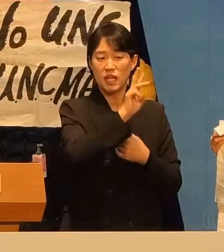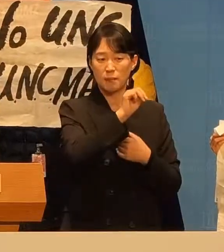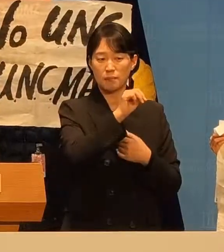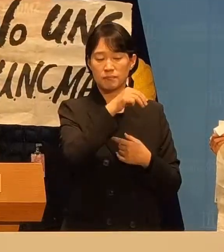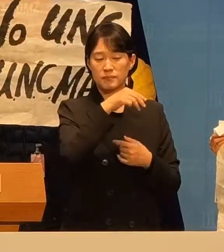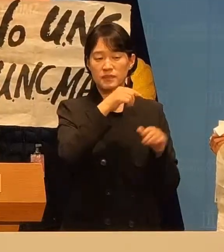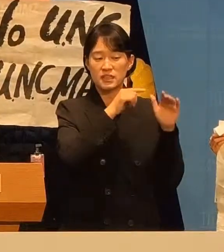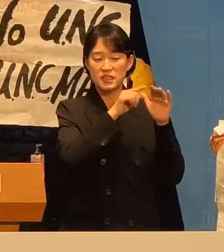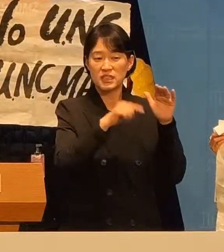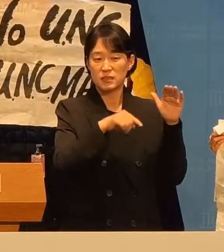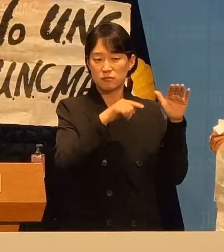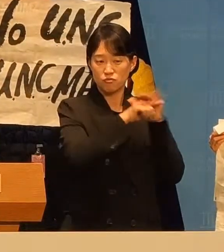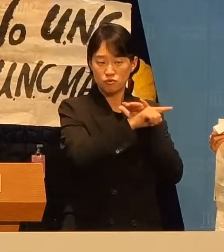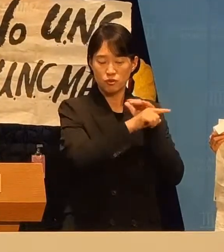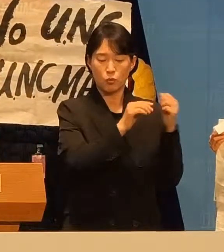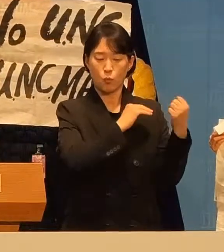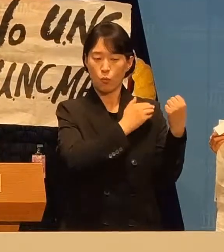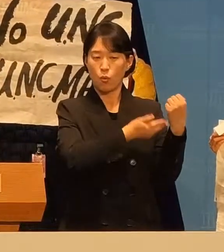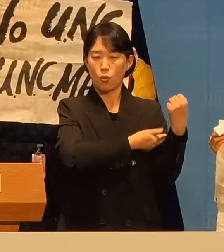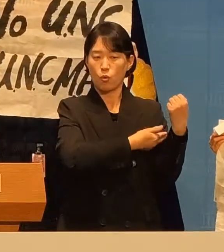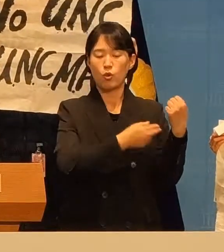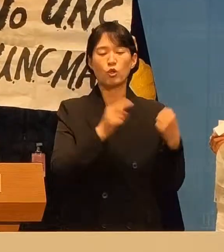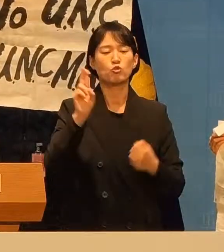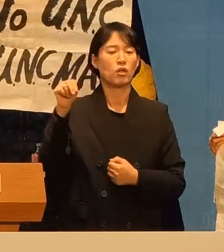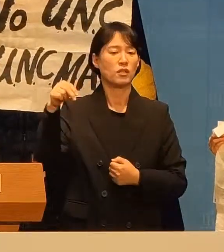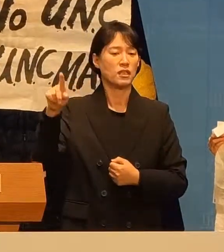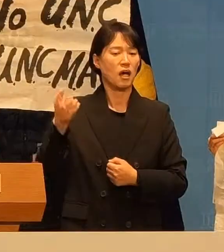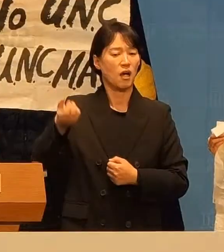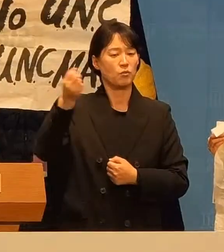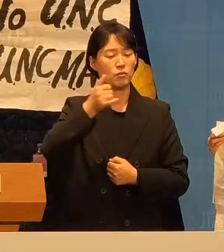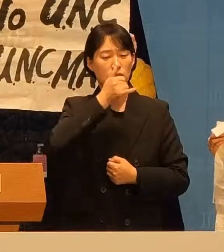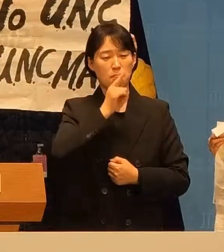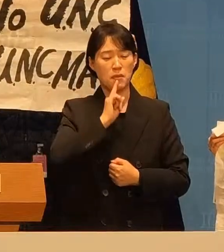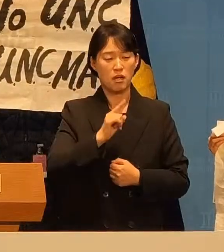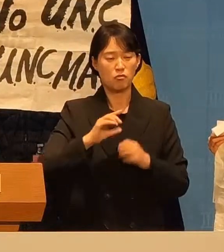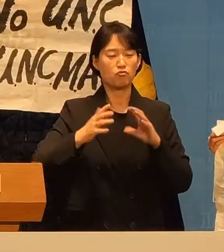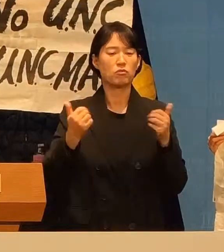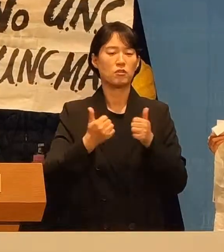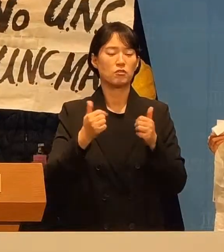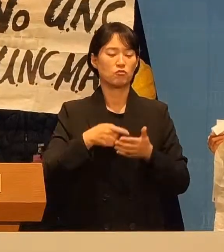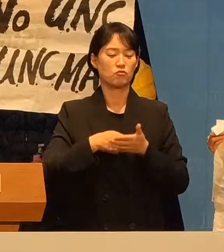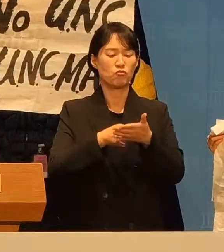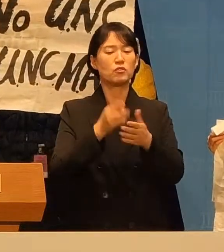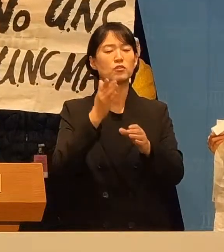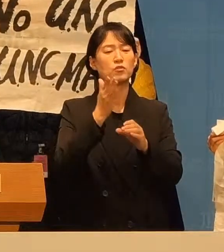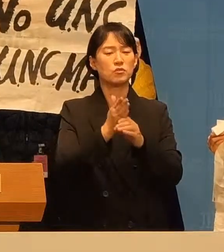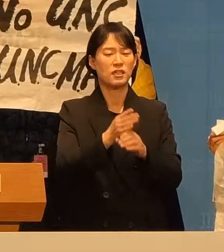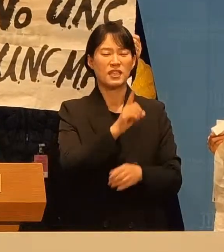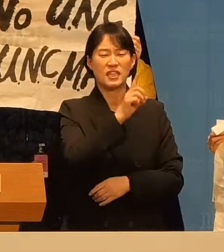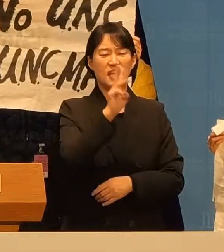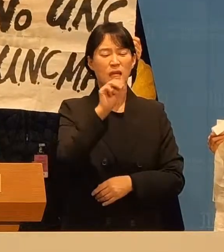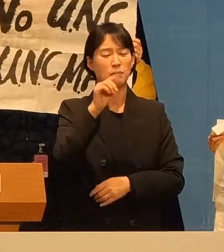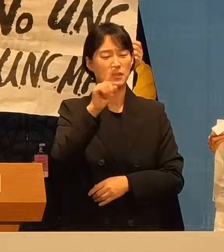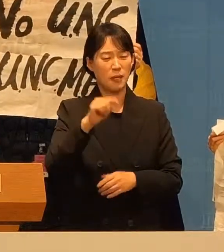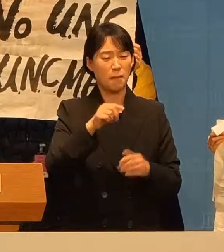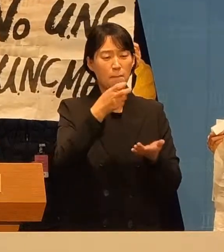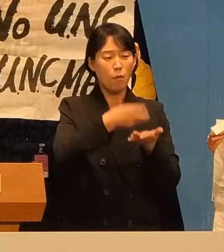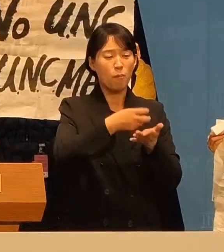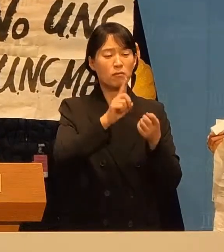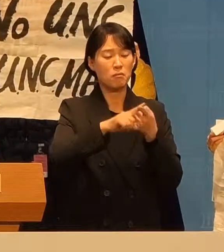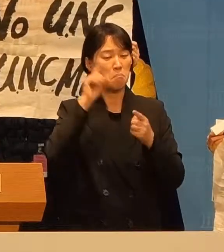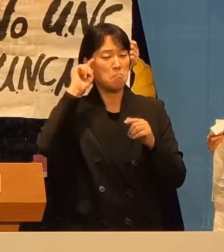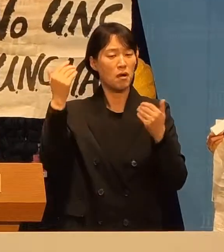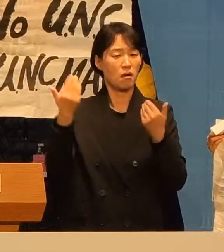허가권도 유엔사 군정위에 있다며 국회에서 추진 중인 비무장지대 법안에 대해 반대의 뜻을